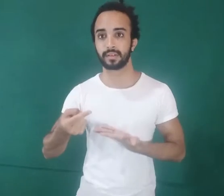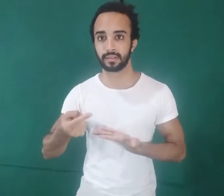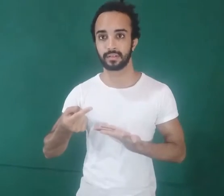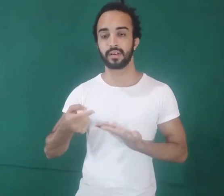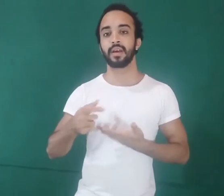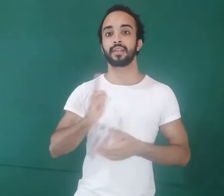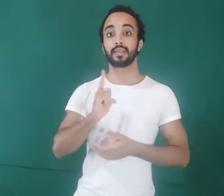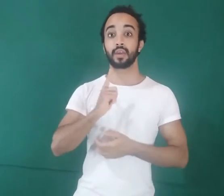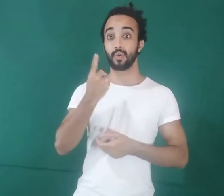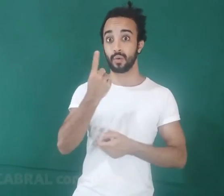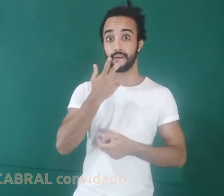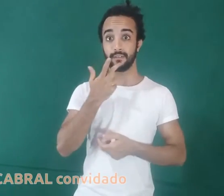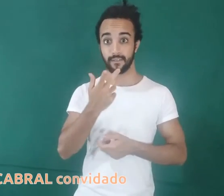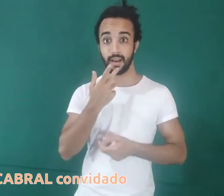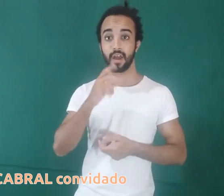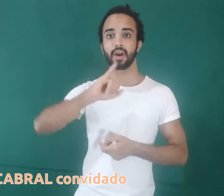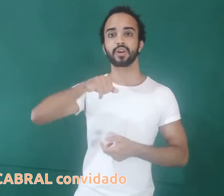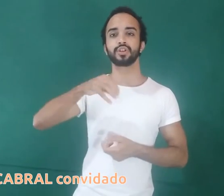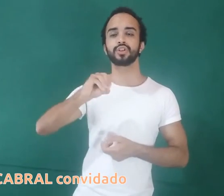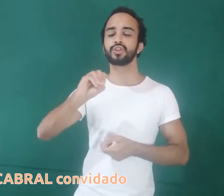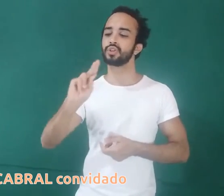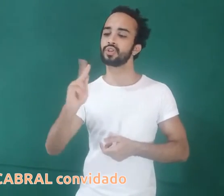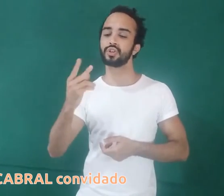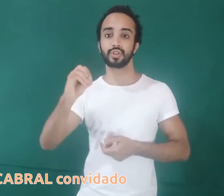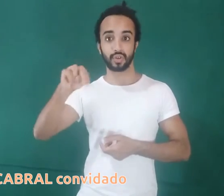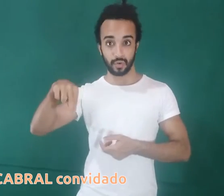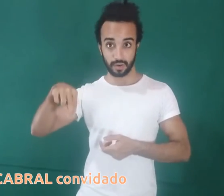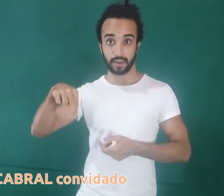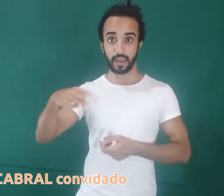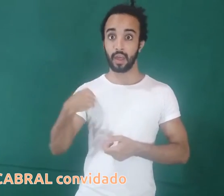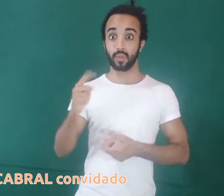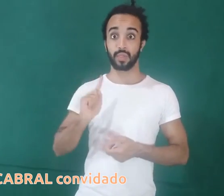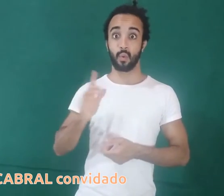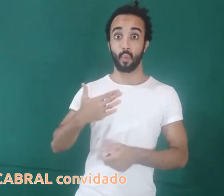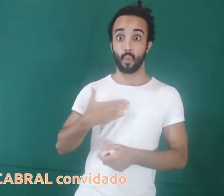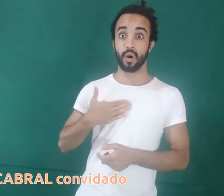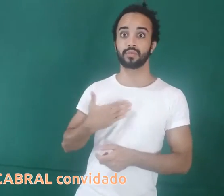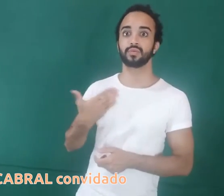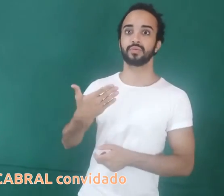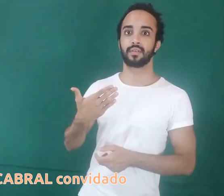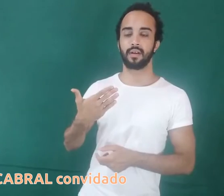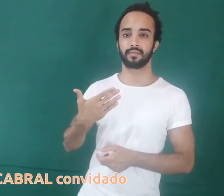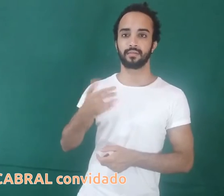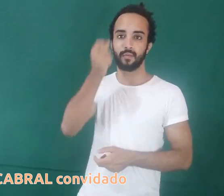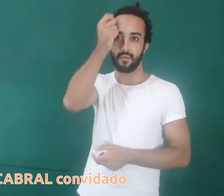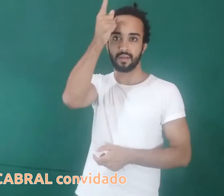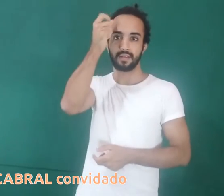citação de John Cage que é, traduzindo assim, né? Eu não estou assustado com as novas ideias.